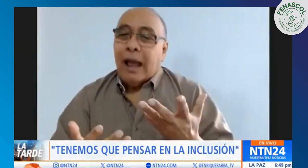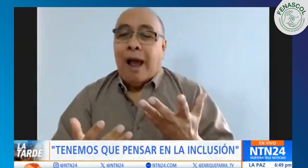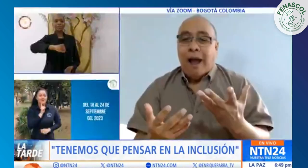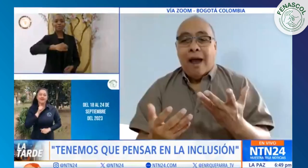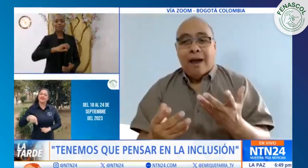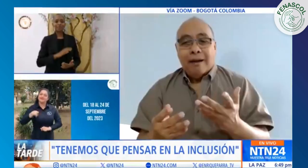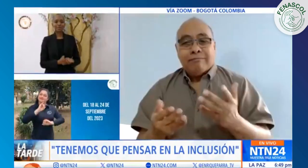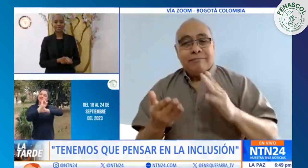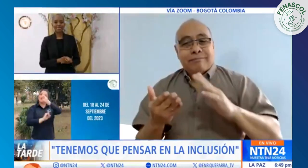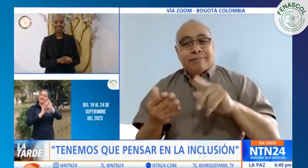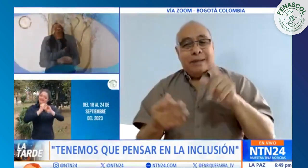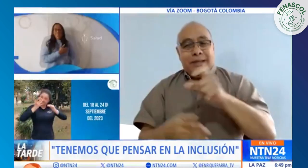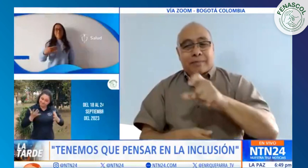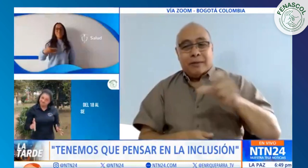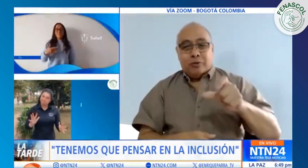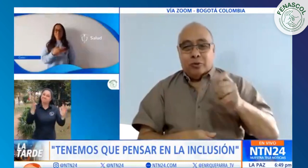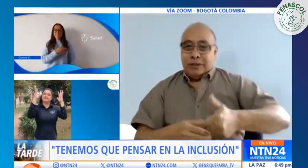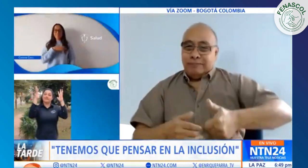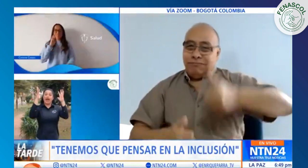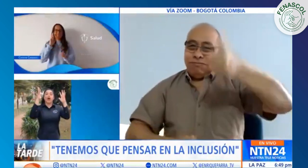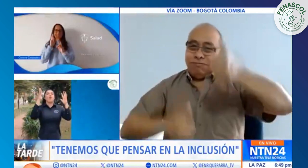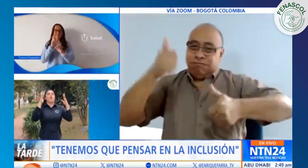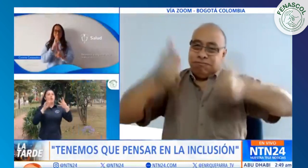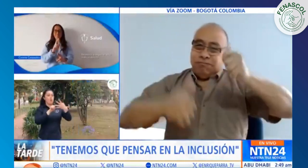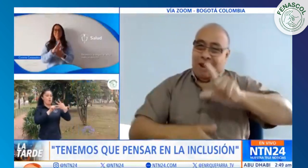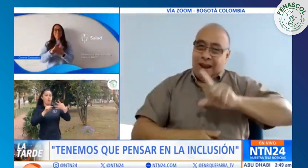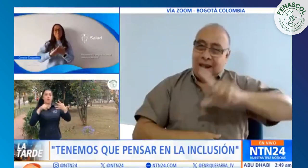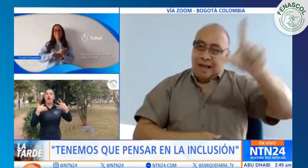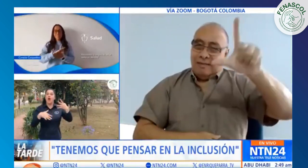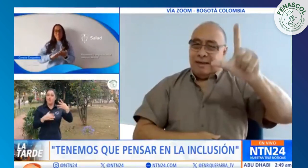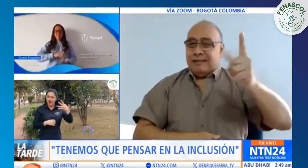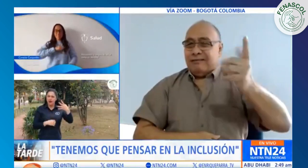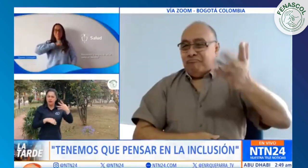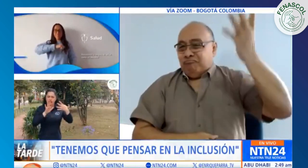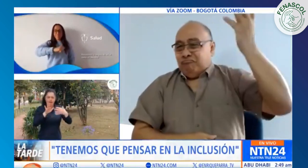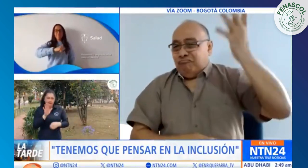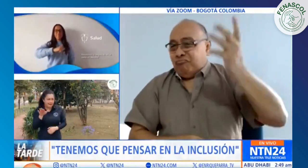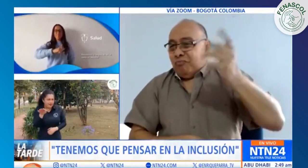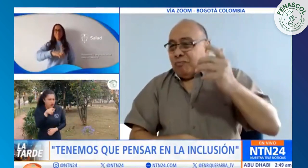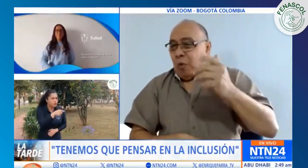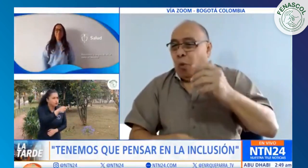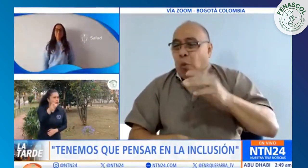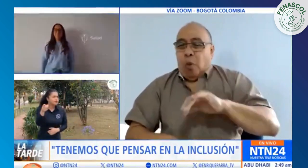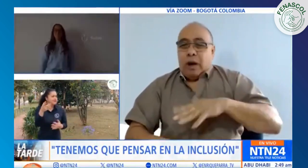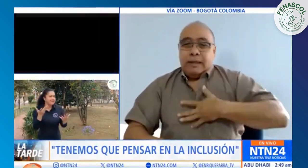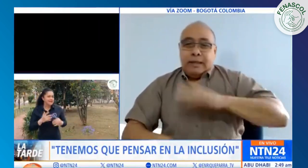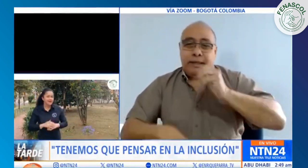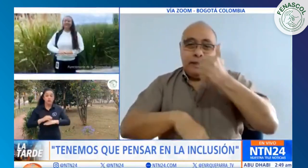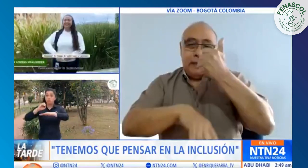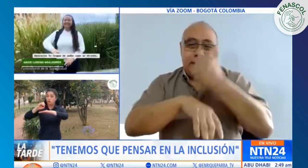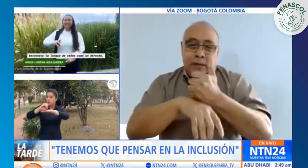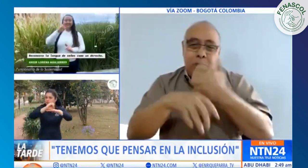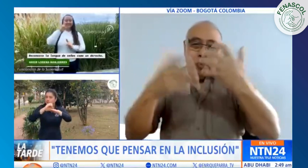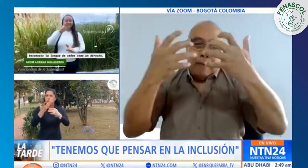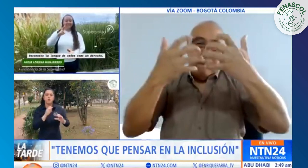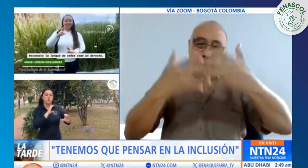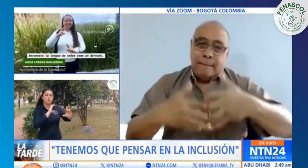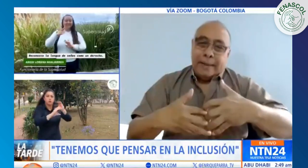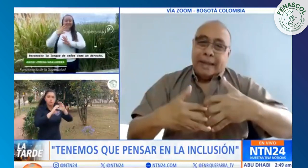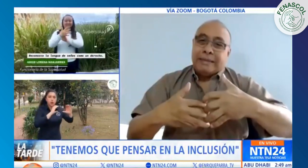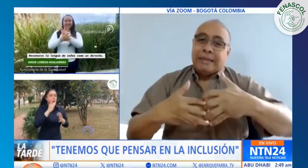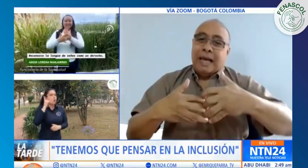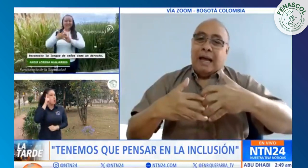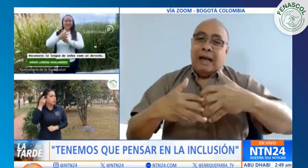de personas sordas, se ha alineado con este propósito y estamos buscando que gerentes,